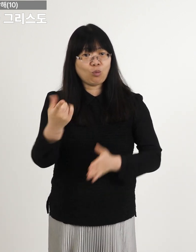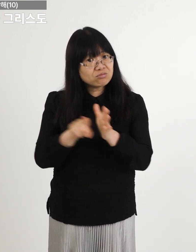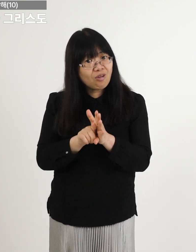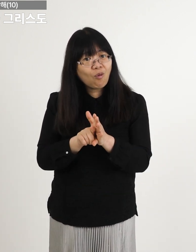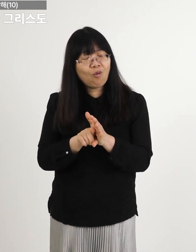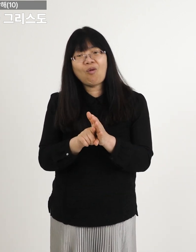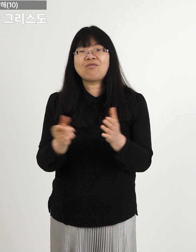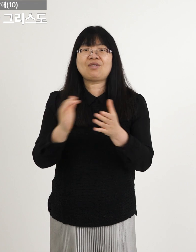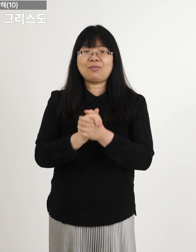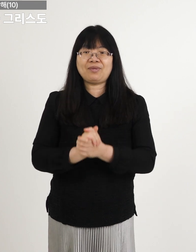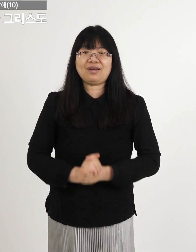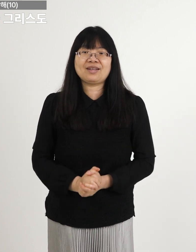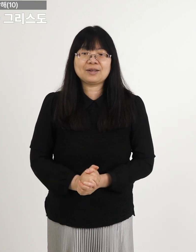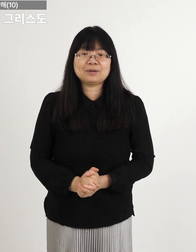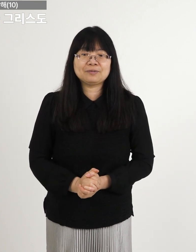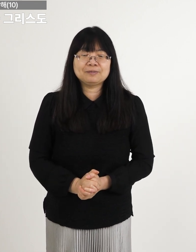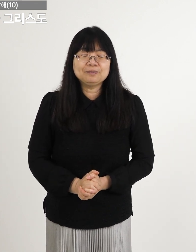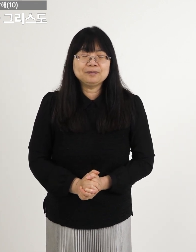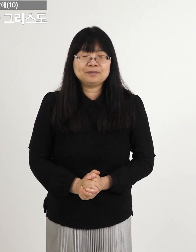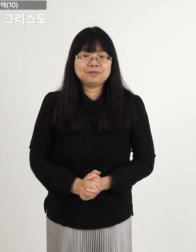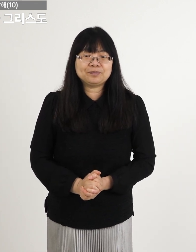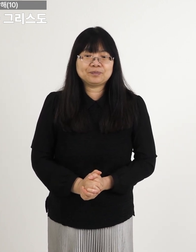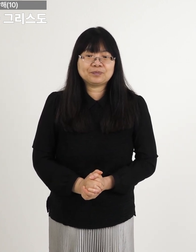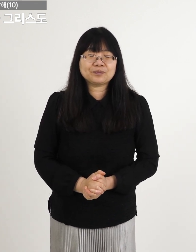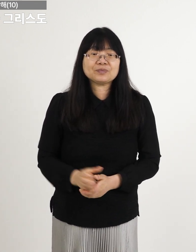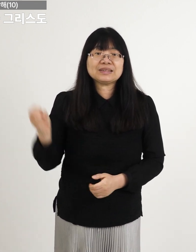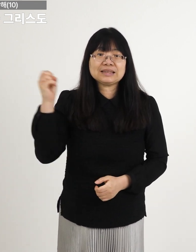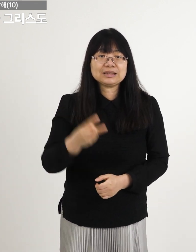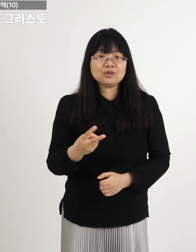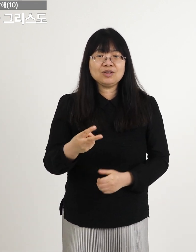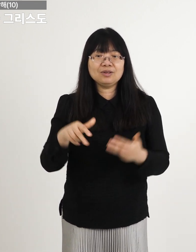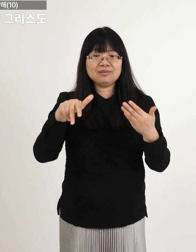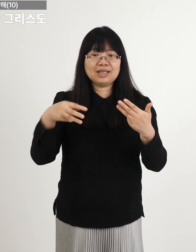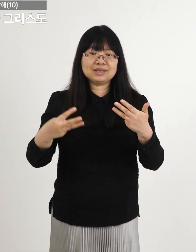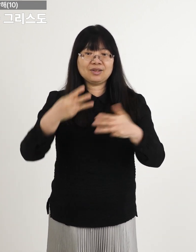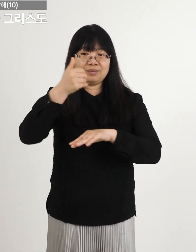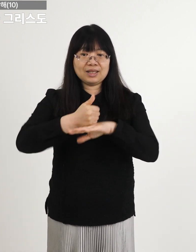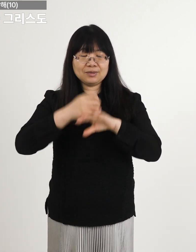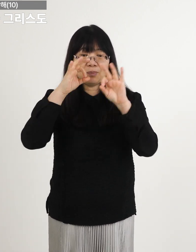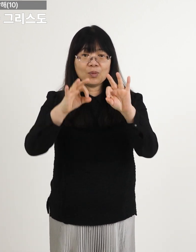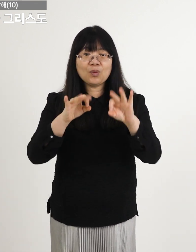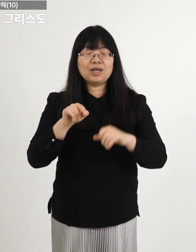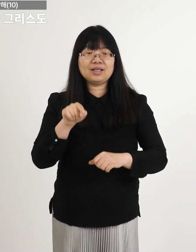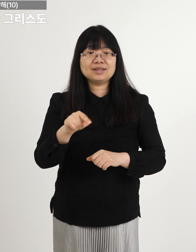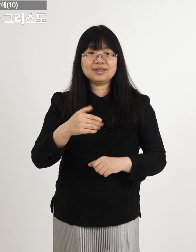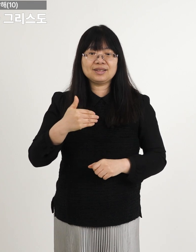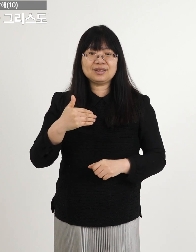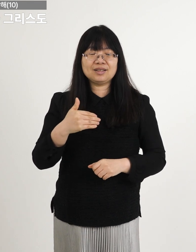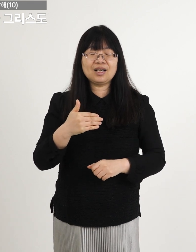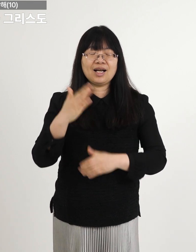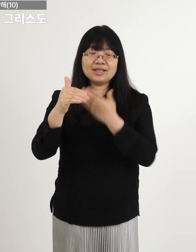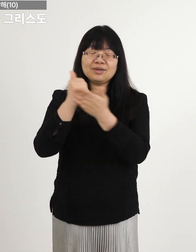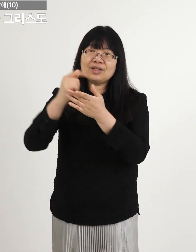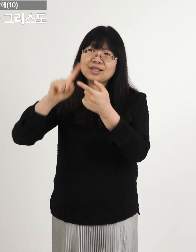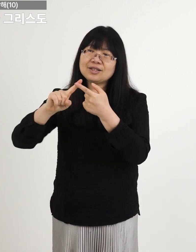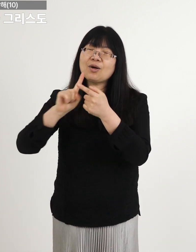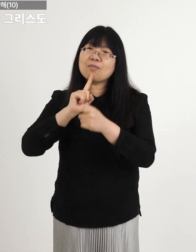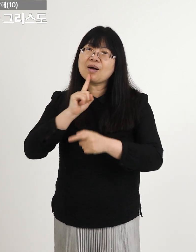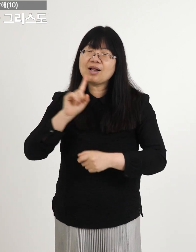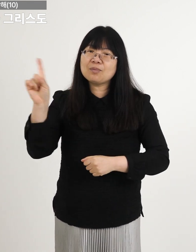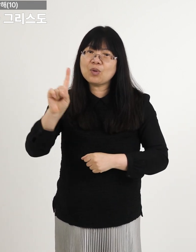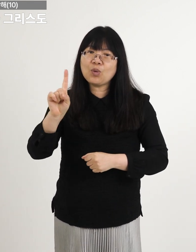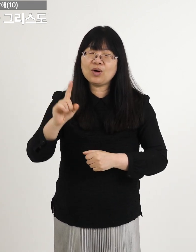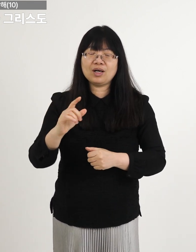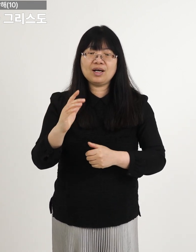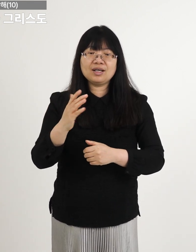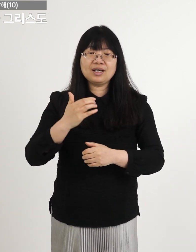믿습니까? 자, 또 8절 끝에 보니까 이는 너희가 나를 가리켜 말한 것이